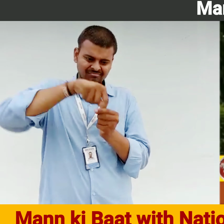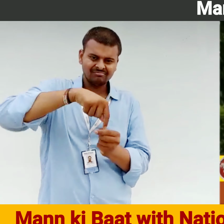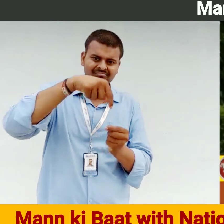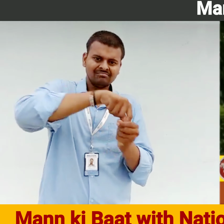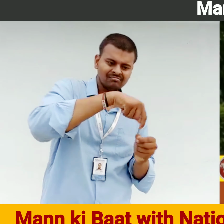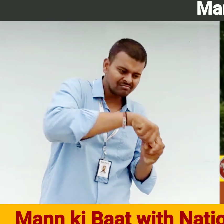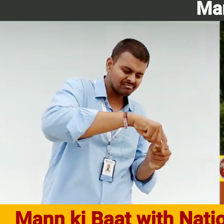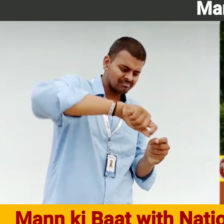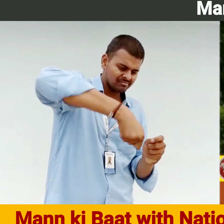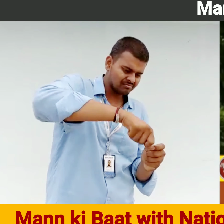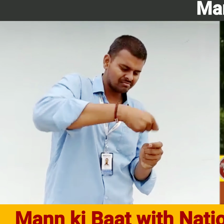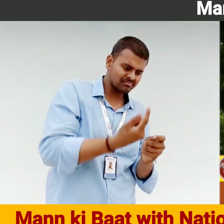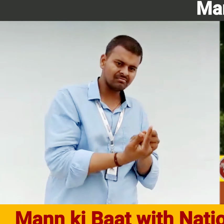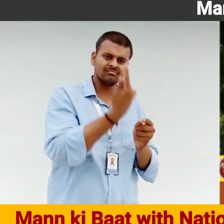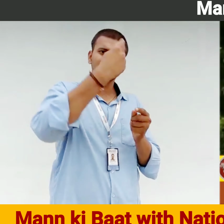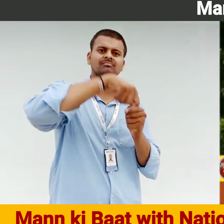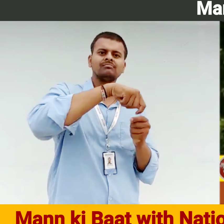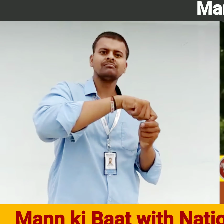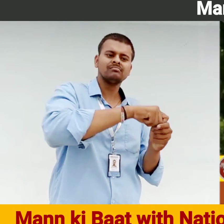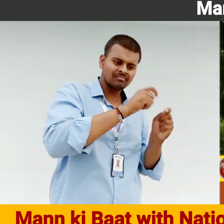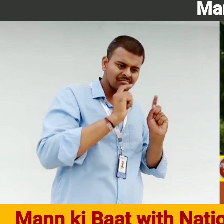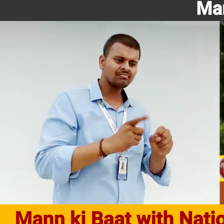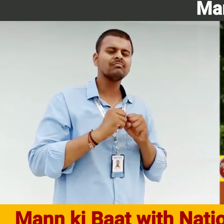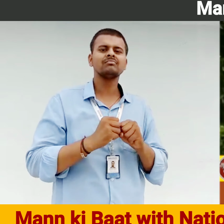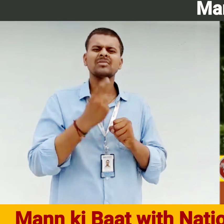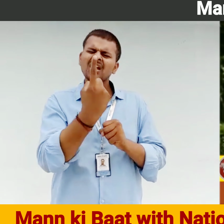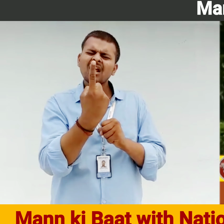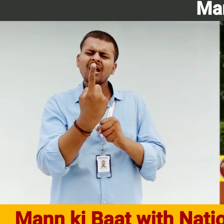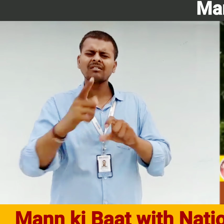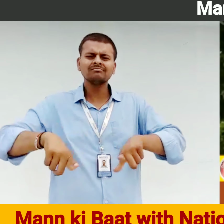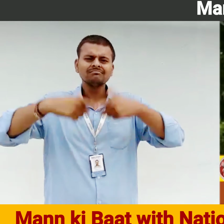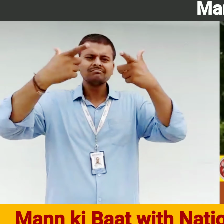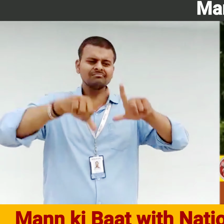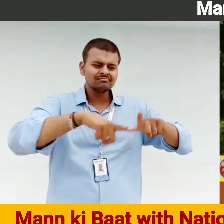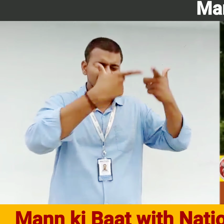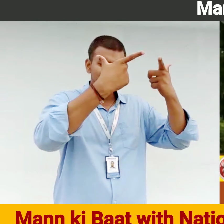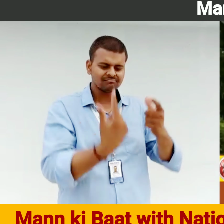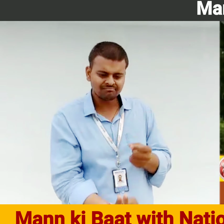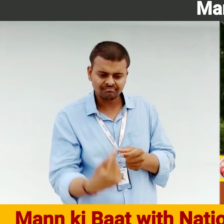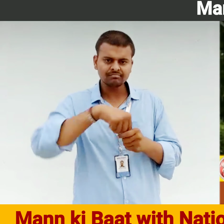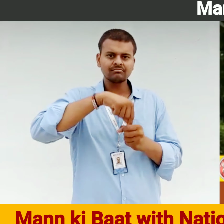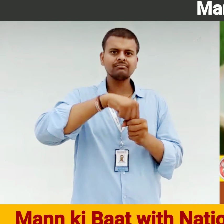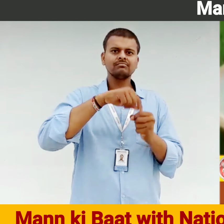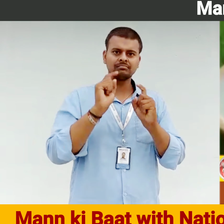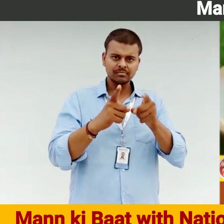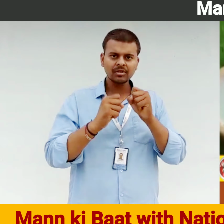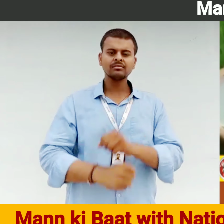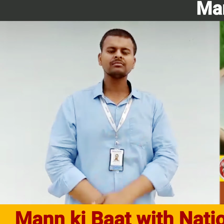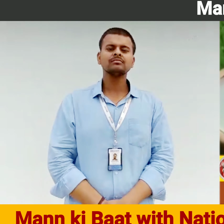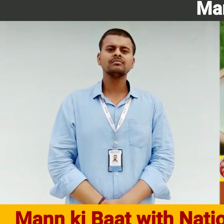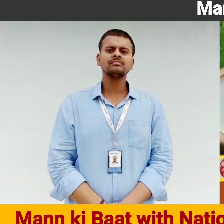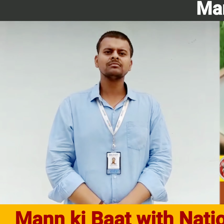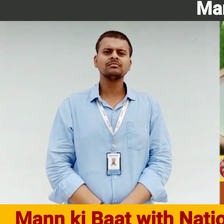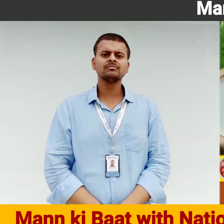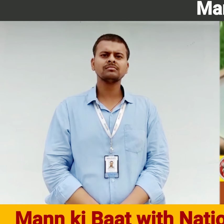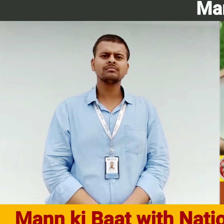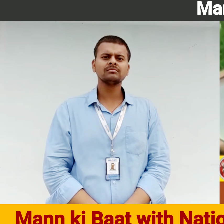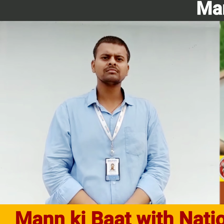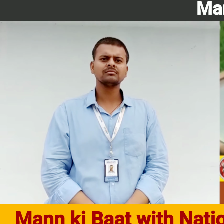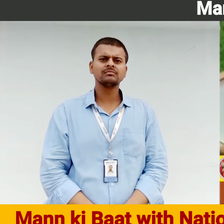दिन का रिश्ता बना रहे। हाँ, गर्मी बढ़ रही है, इसलिए पक्षियों के लिए पानी का इंतजाम